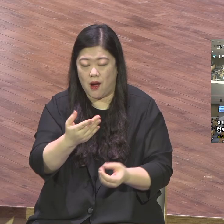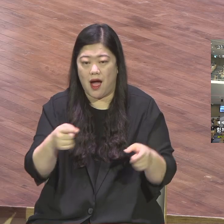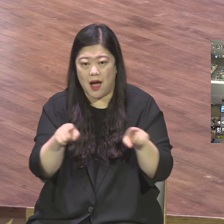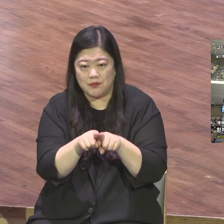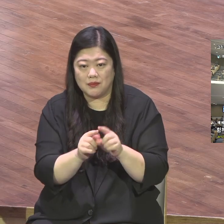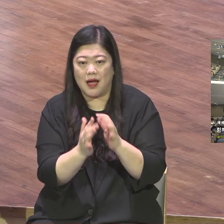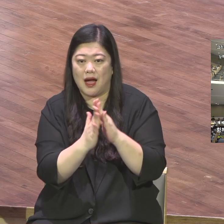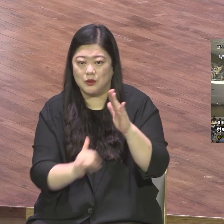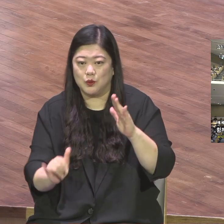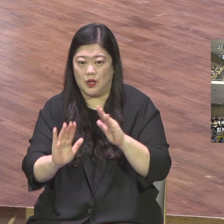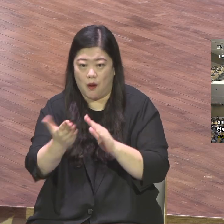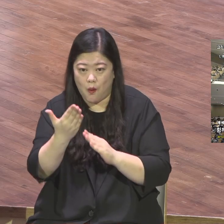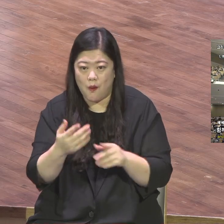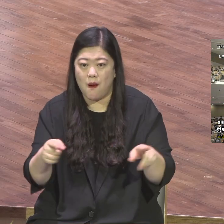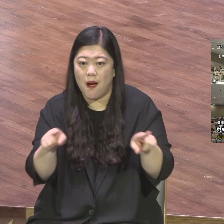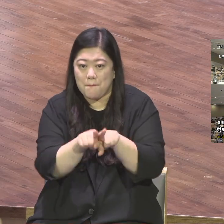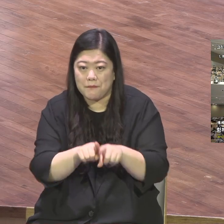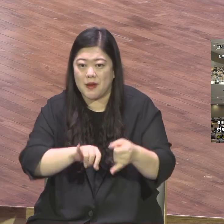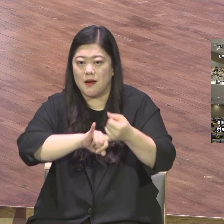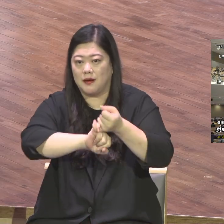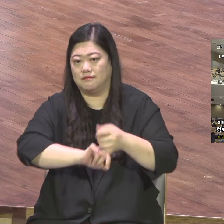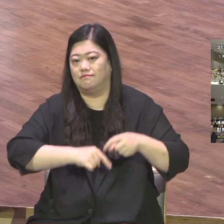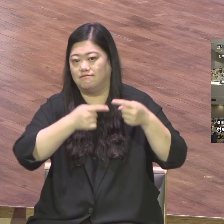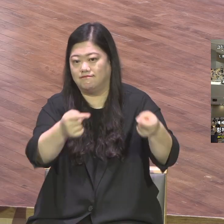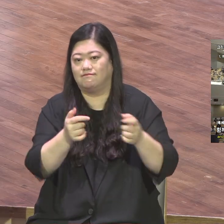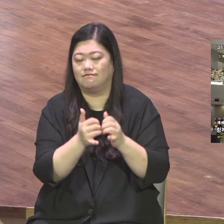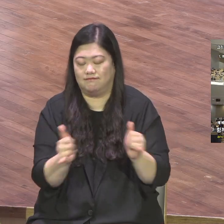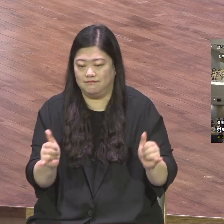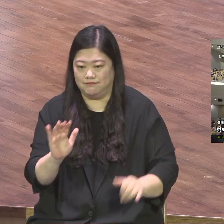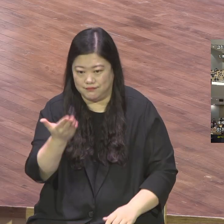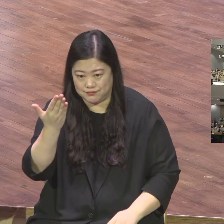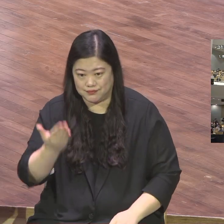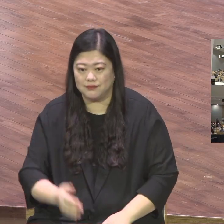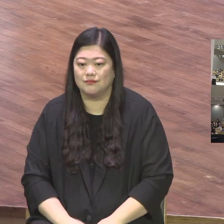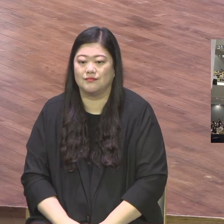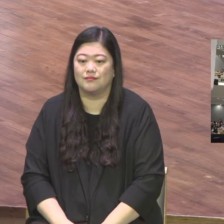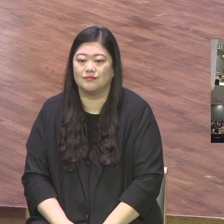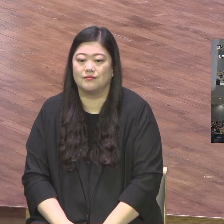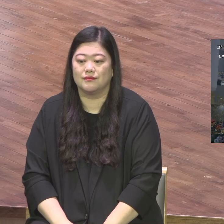되고 함께 약속에 참여하는 자가 됨이라.